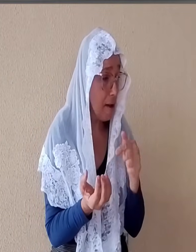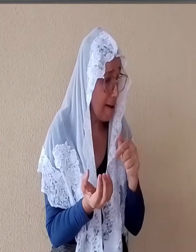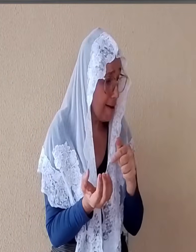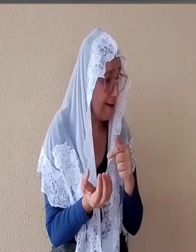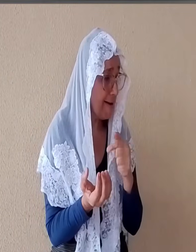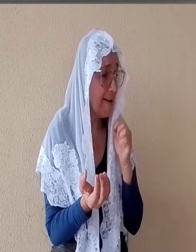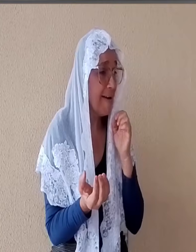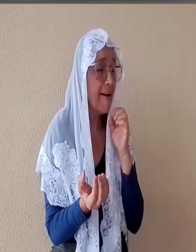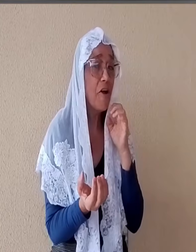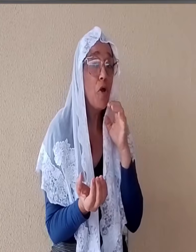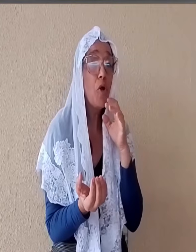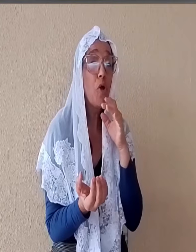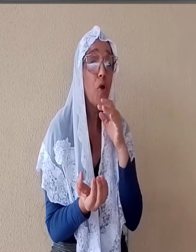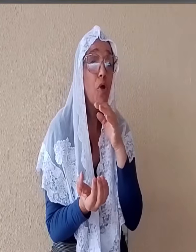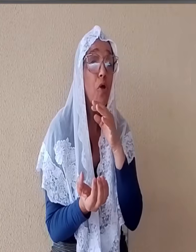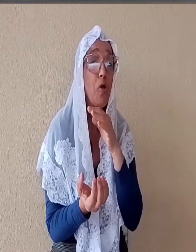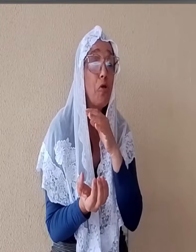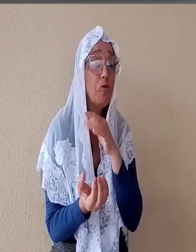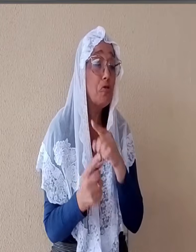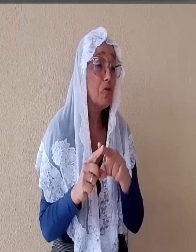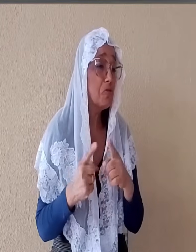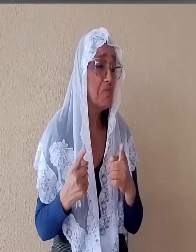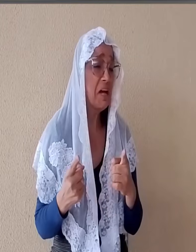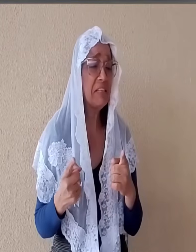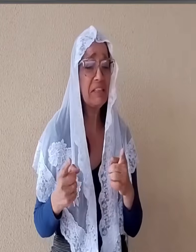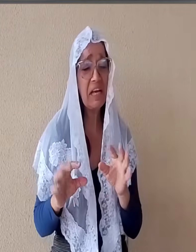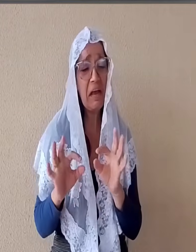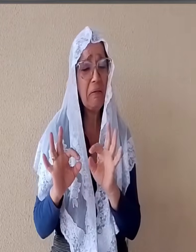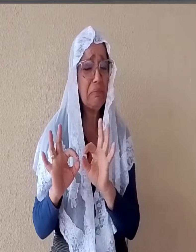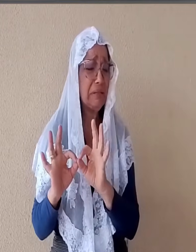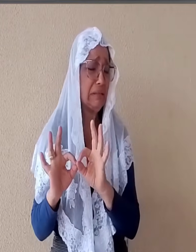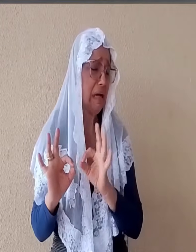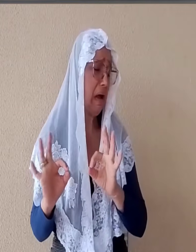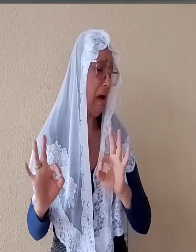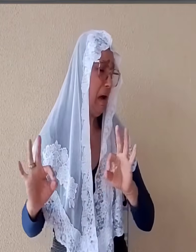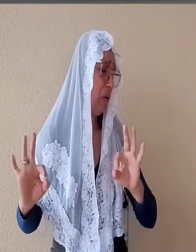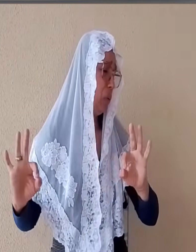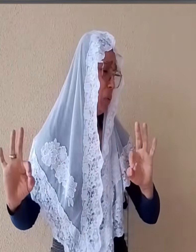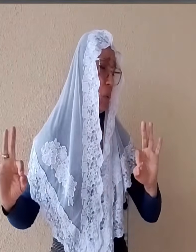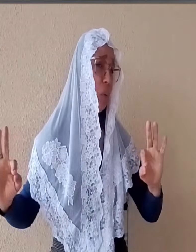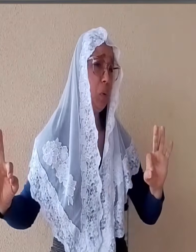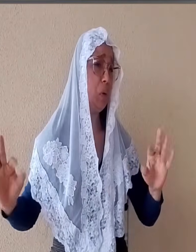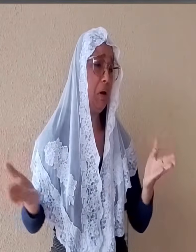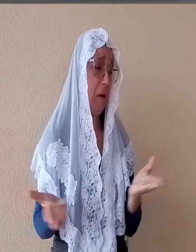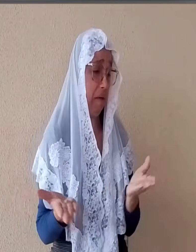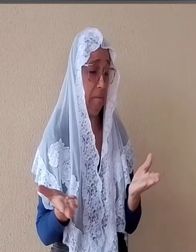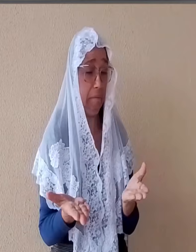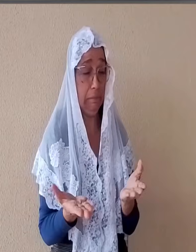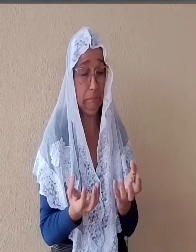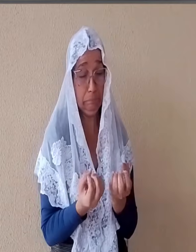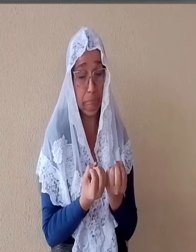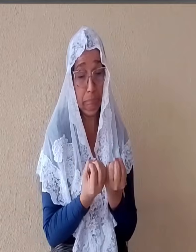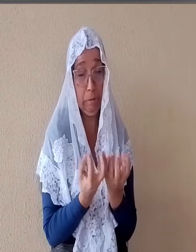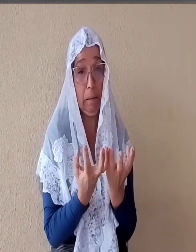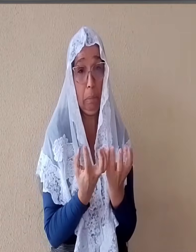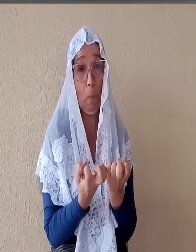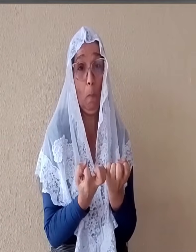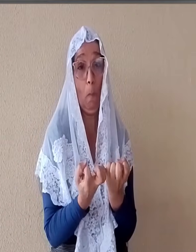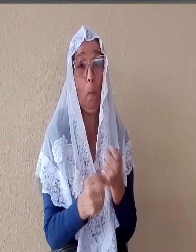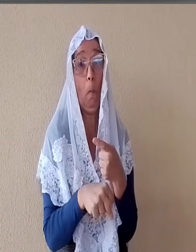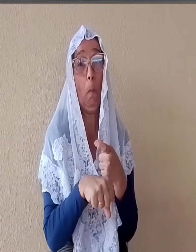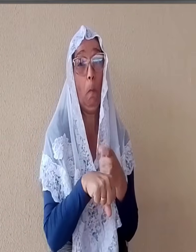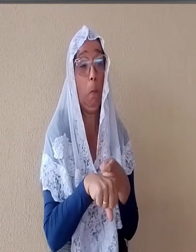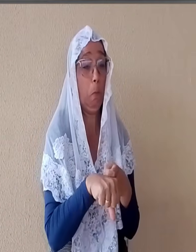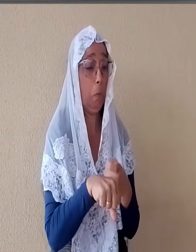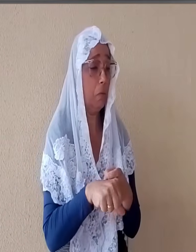vir a vós, e ei-lo aqui agora já seco e bolorento. Estes outros que enchemos